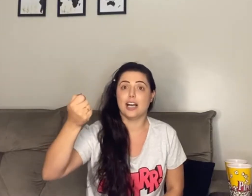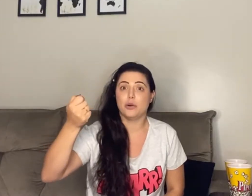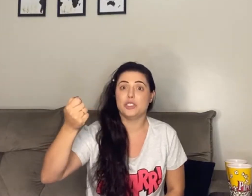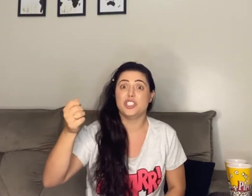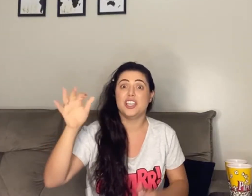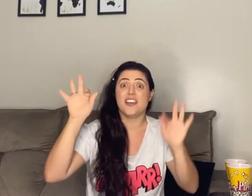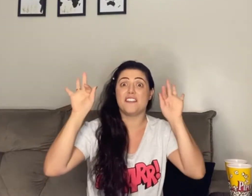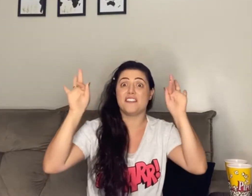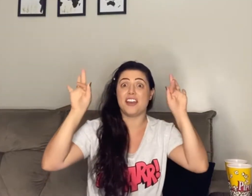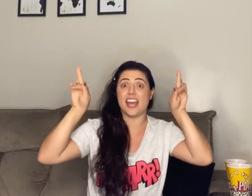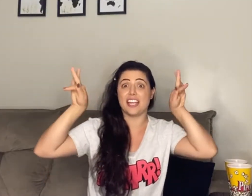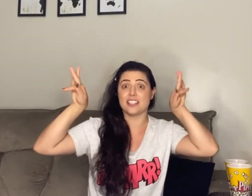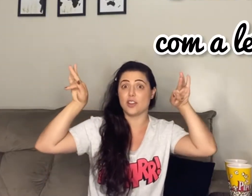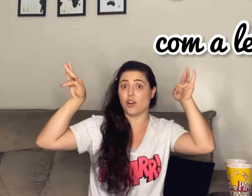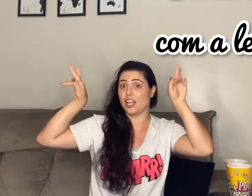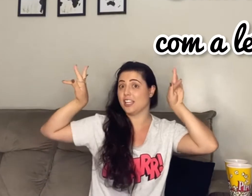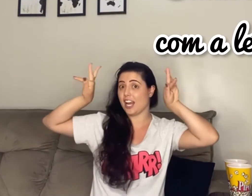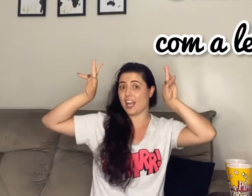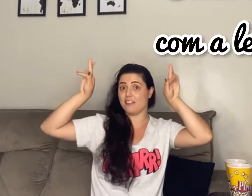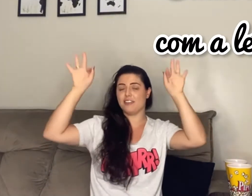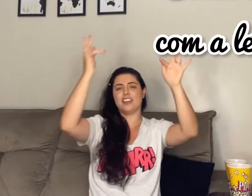Sinal de férias, ó, letra F.